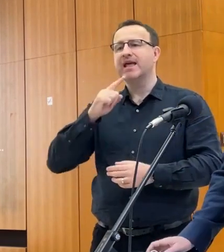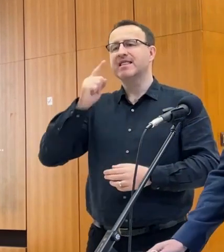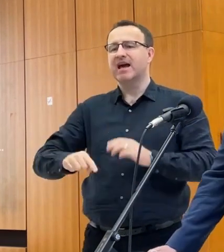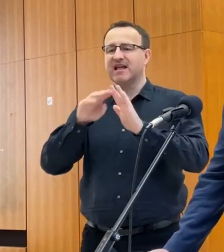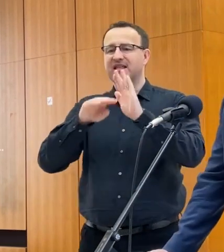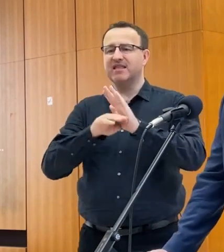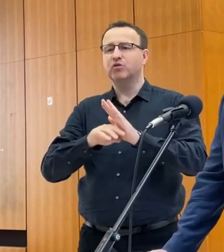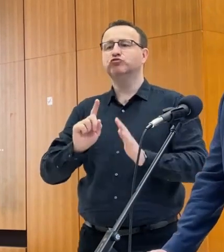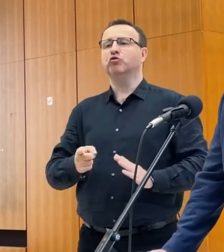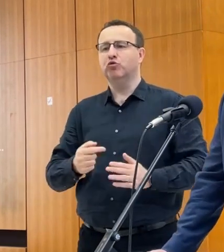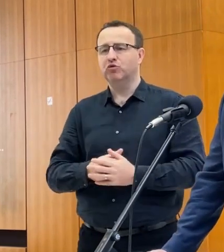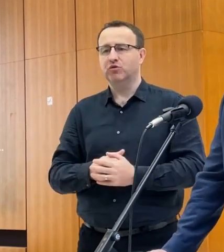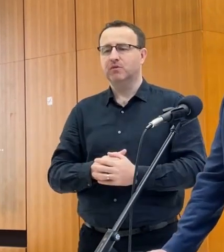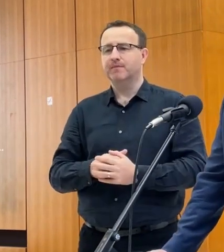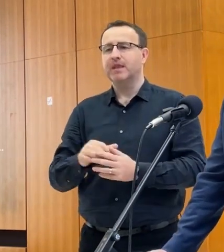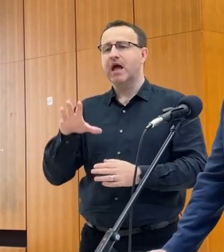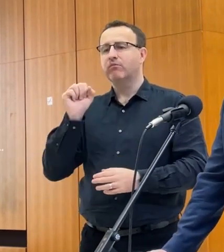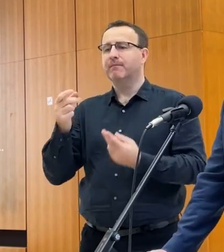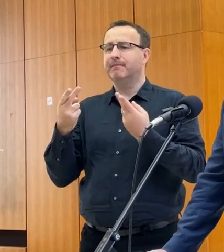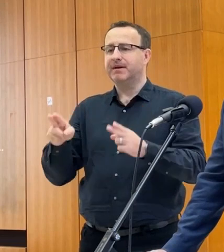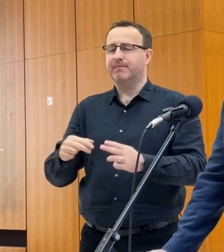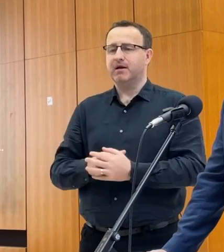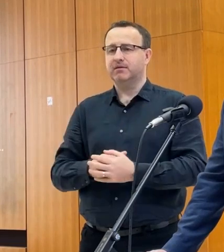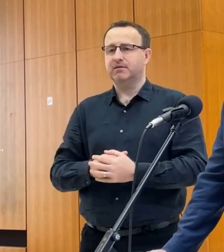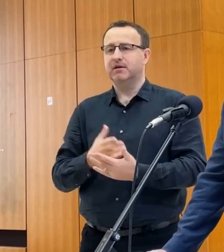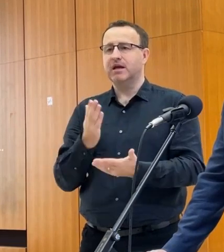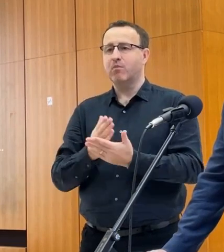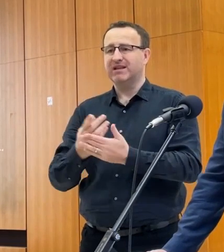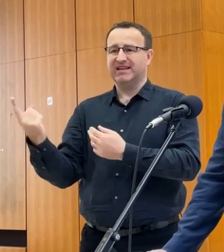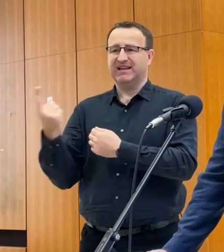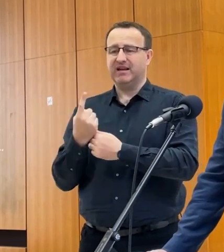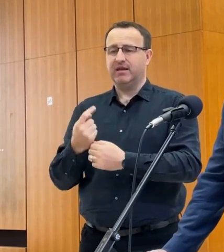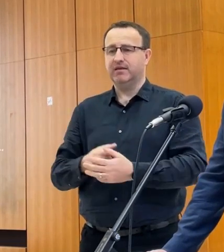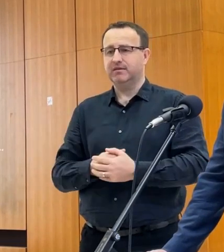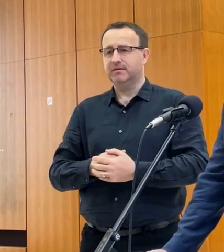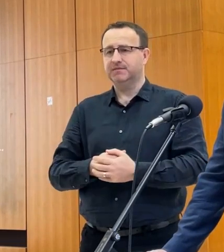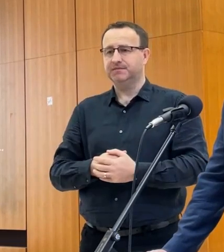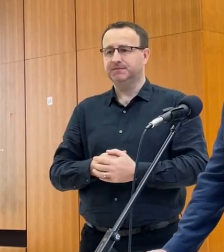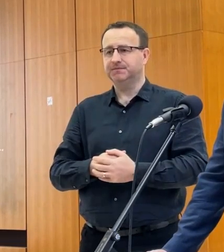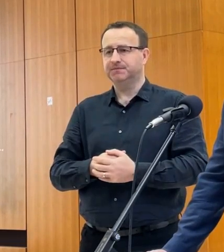Ide o také nariadenie, aby v prípade, ak klient